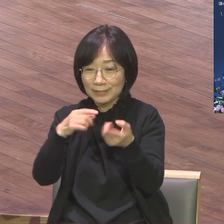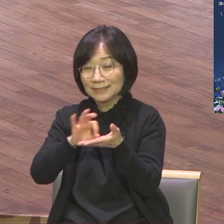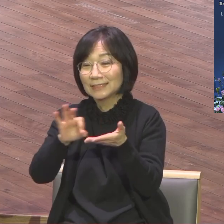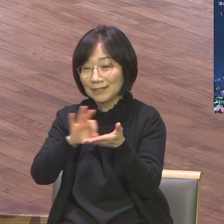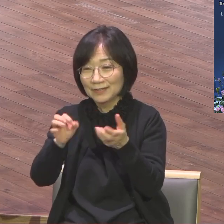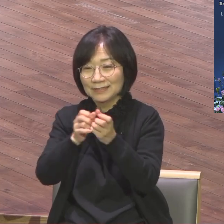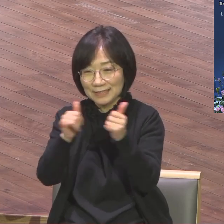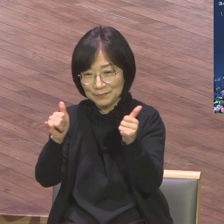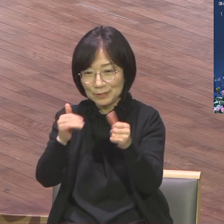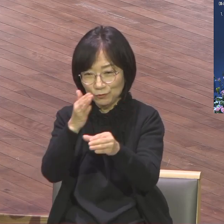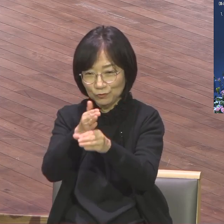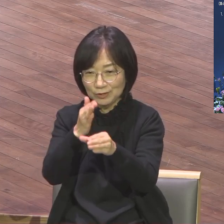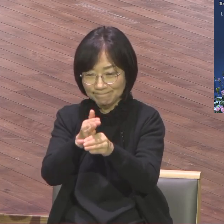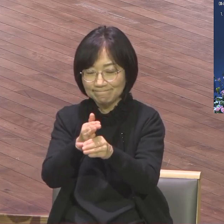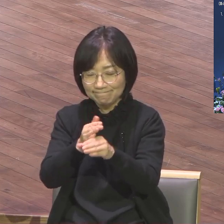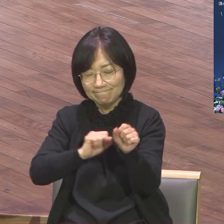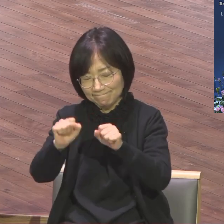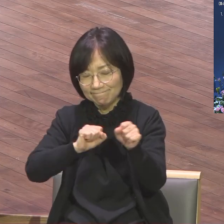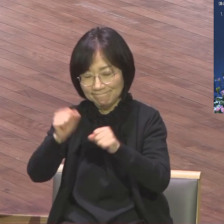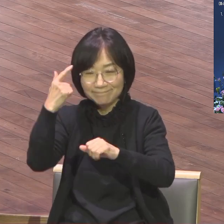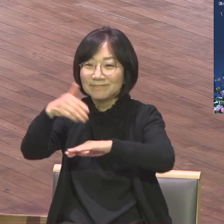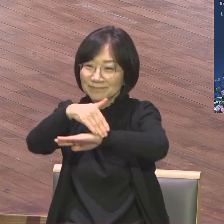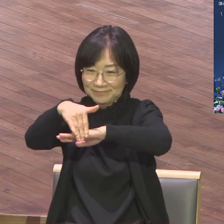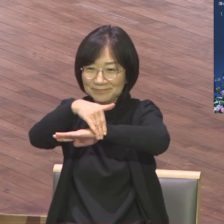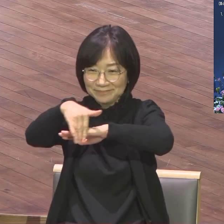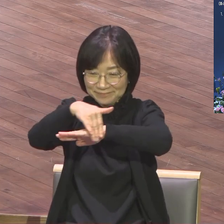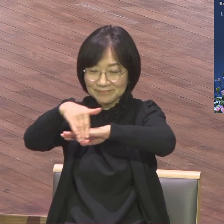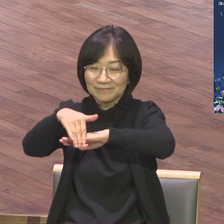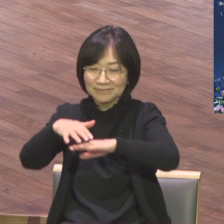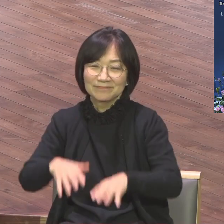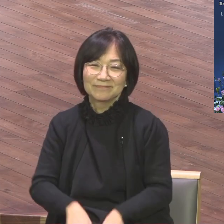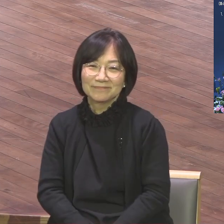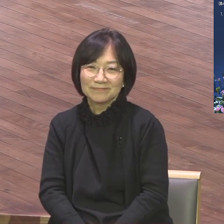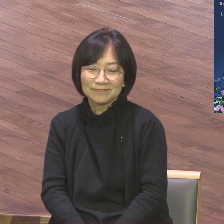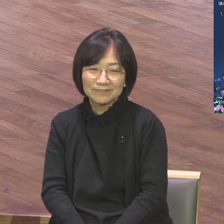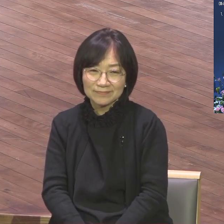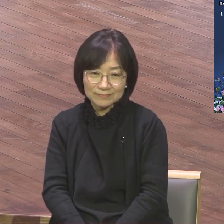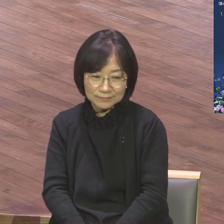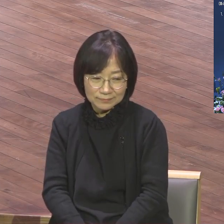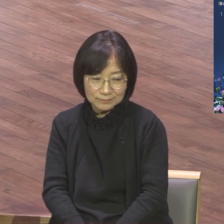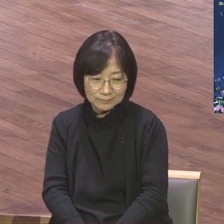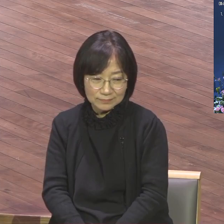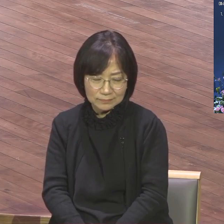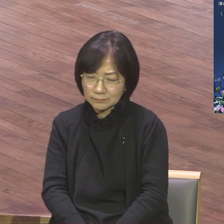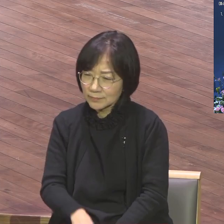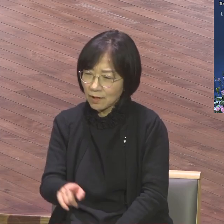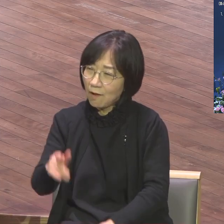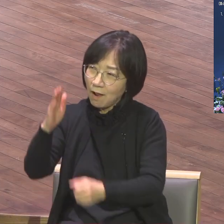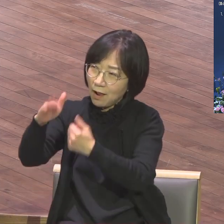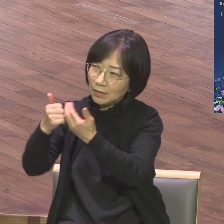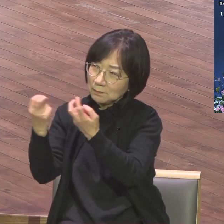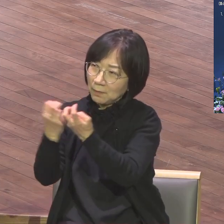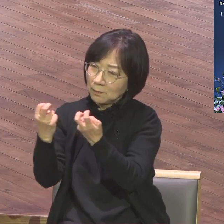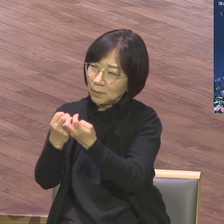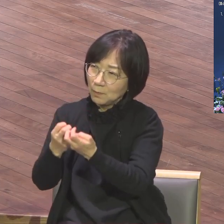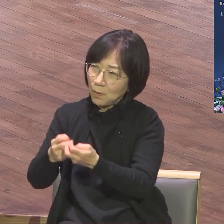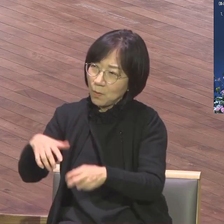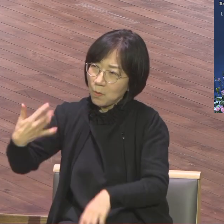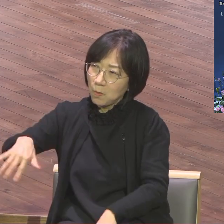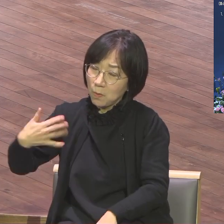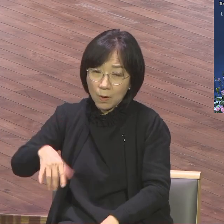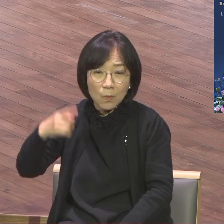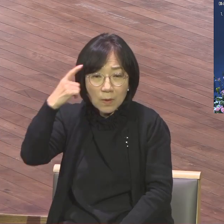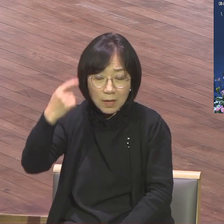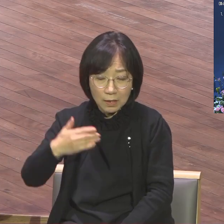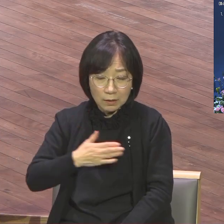그렇게 사역을 펼쳐나갈 것입니다. 정말 하나님 일은 놀랍지요. 아들의 청각 장애를 통해서